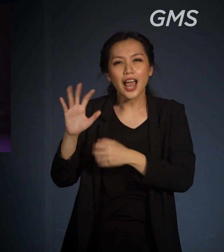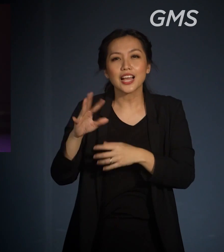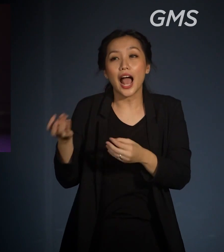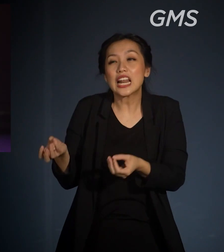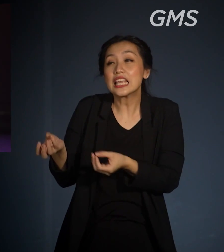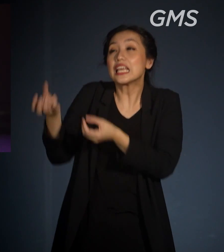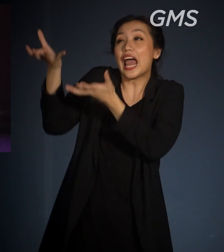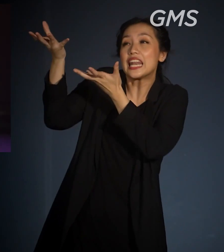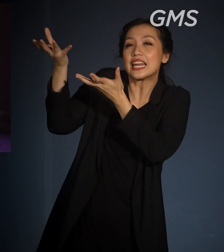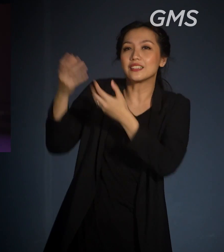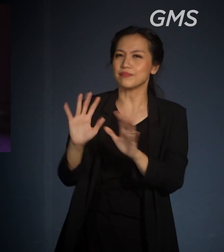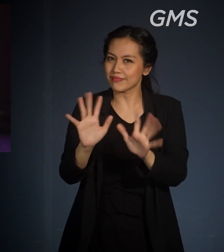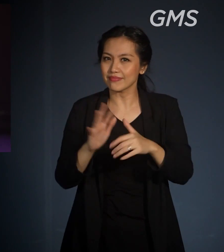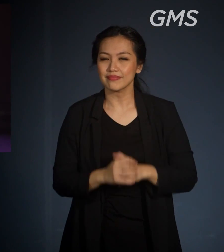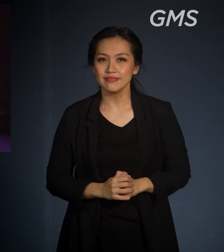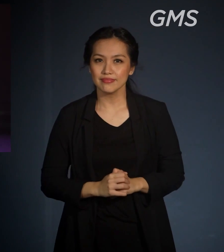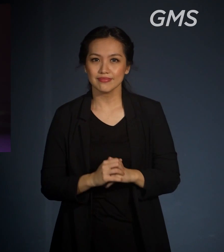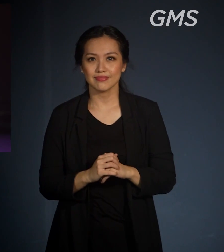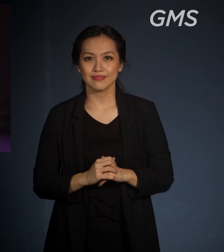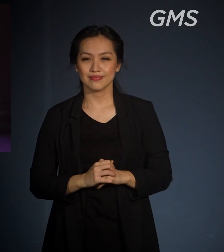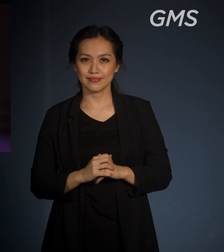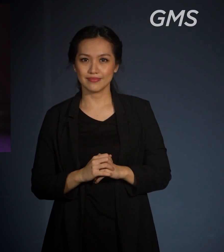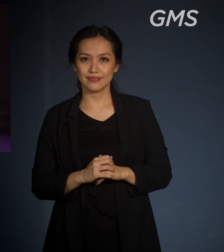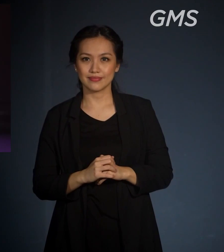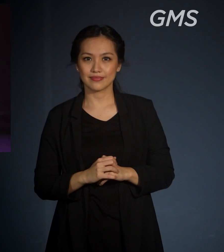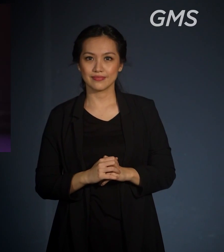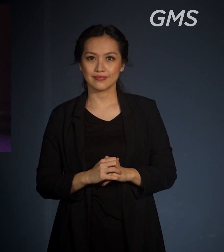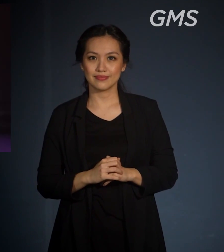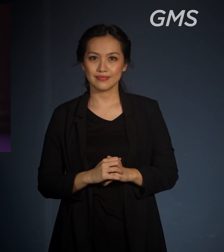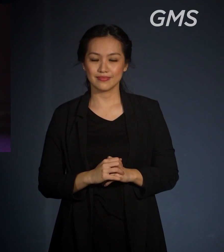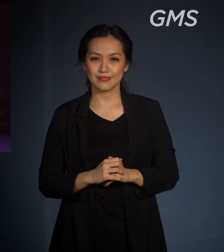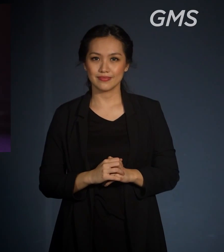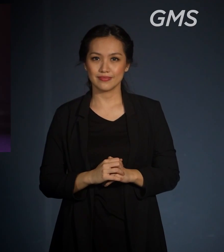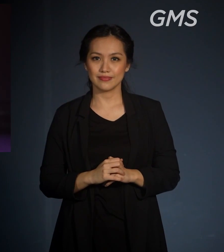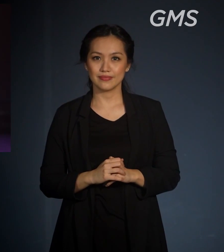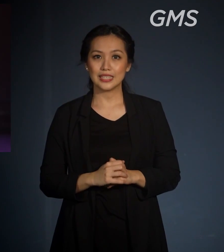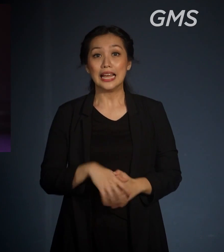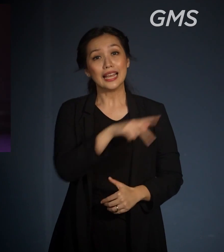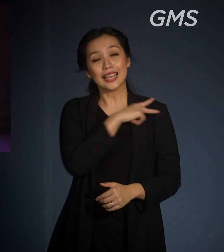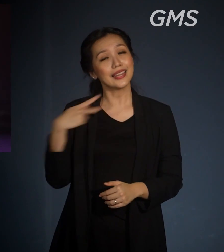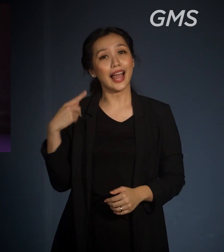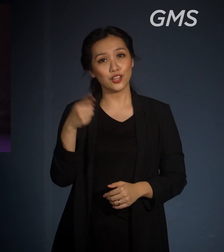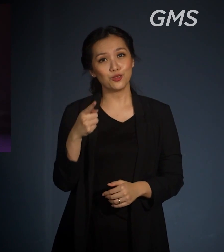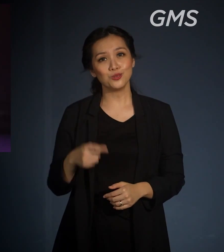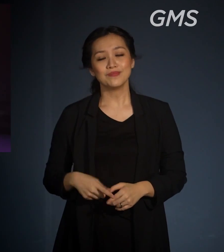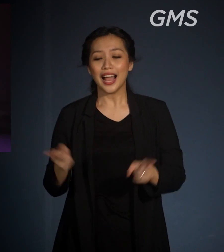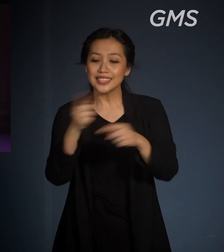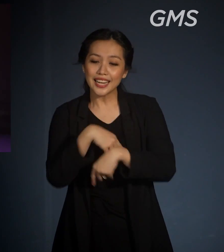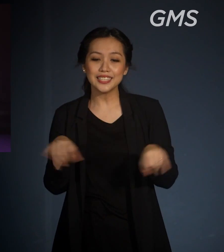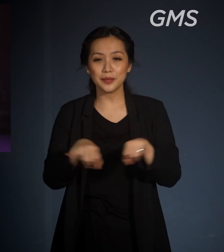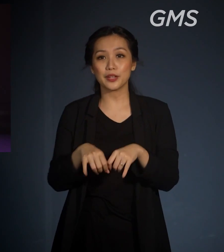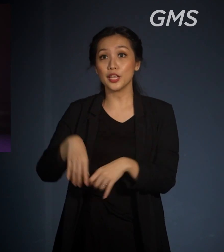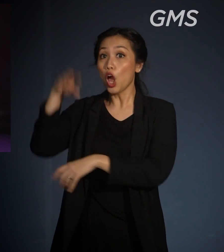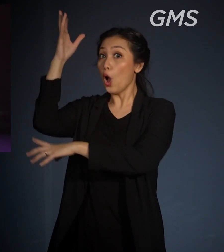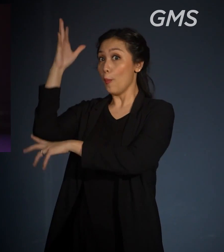Yang Tuhan mau adalah, saudara, kita ini menjadi kebun anggur Tuhan yang subur, yang